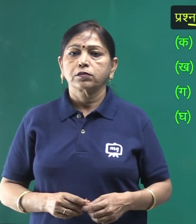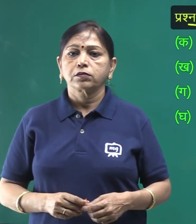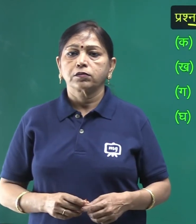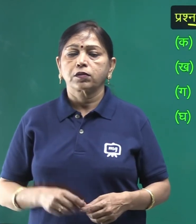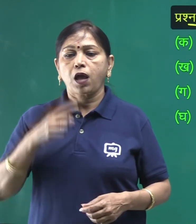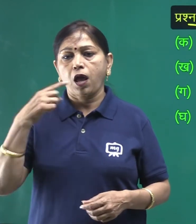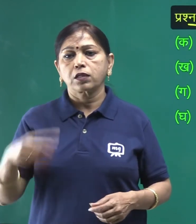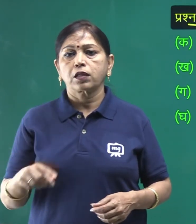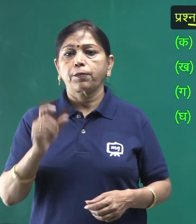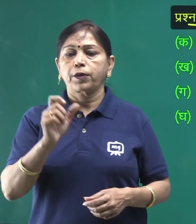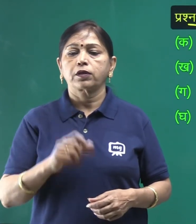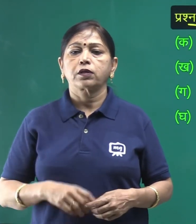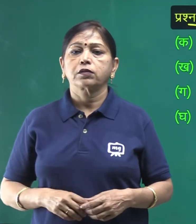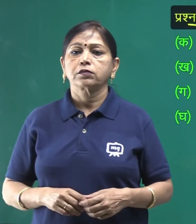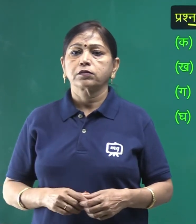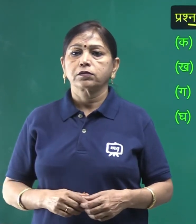तापमान का,